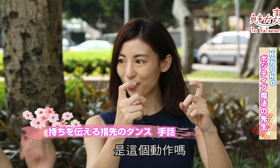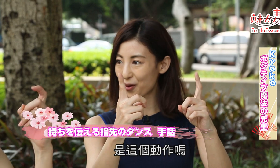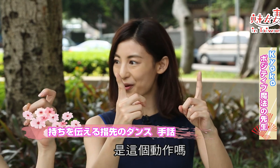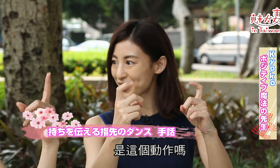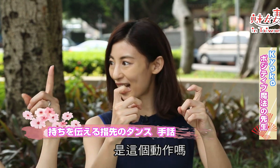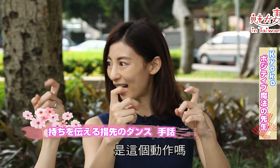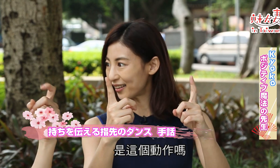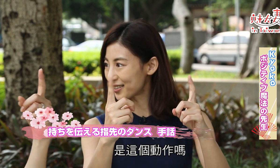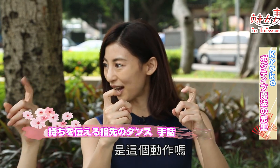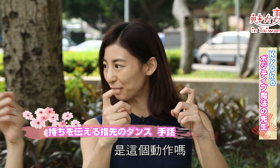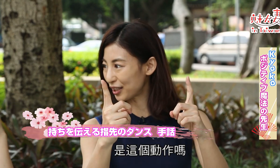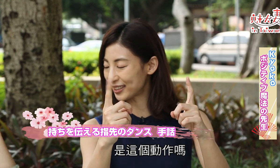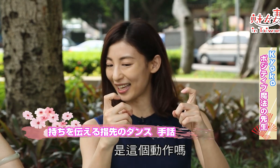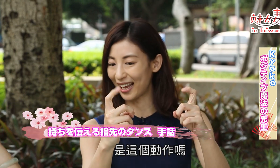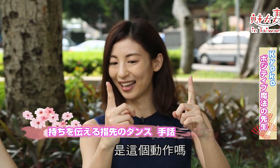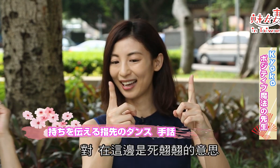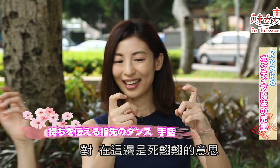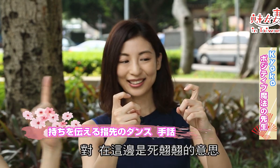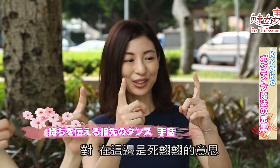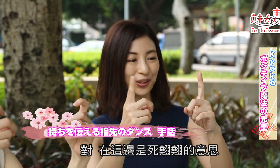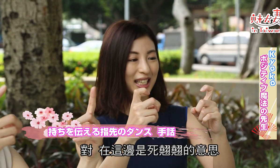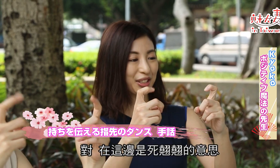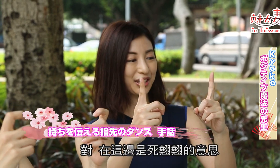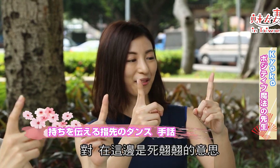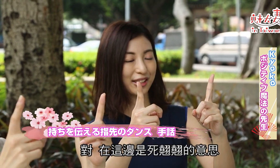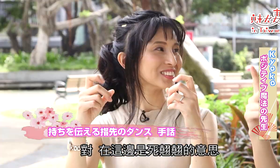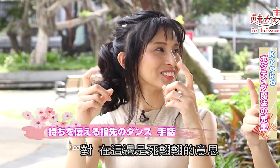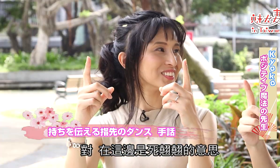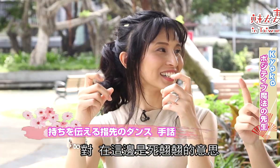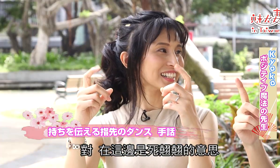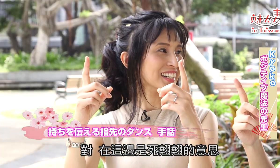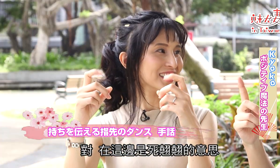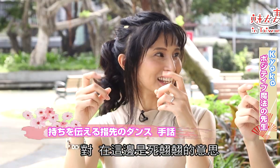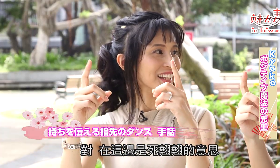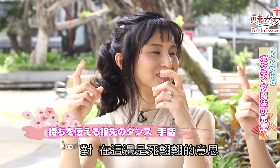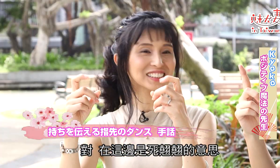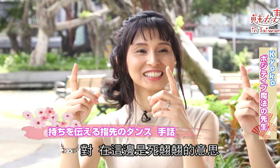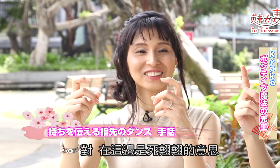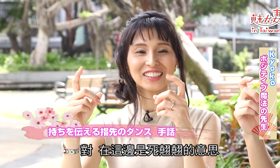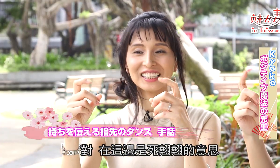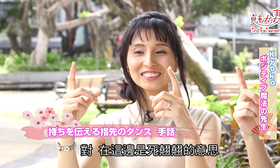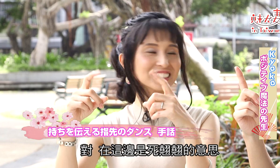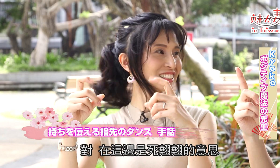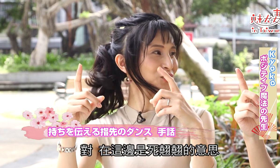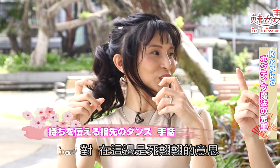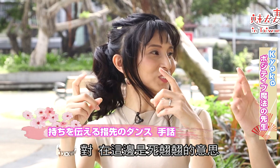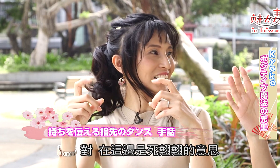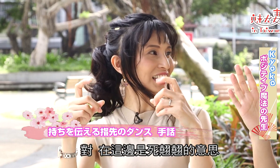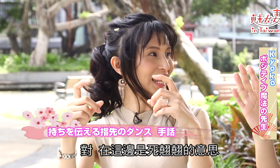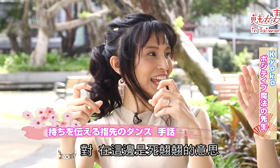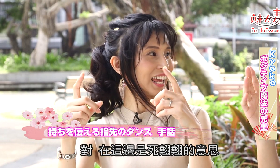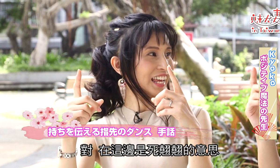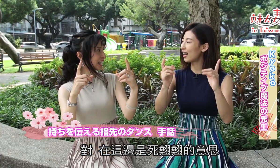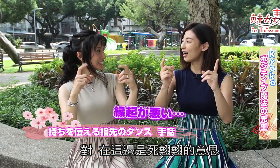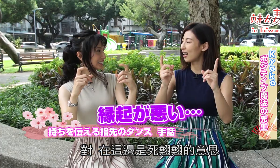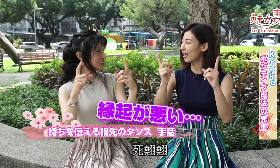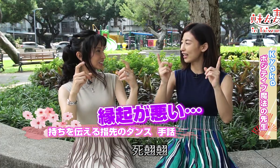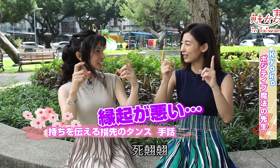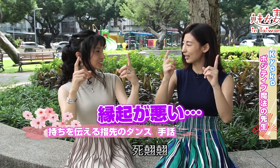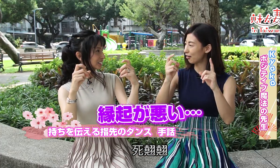作ですか？ そうですね、 もしかして、 はい、なんか ちょっと気づいちゃいました。 これはちょっとなんかね、こちらではなくなってしまうみたいなね、ちゃうちゃうって言う